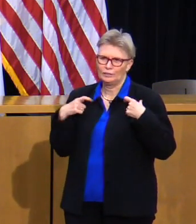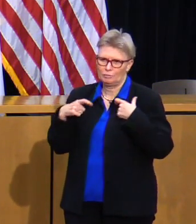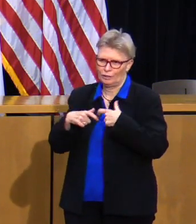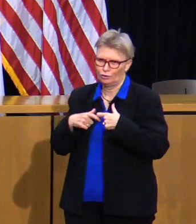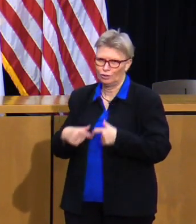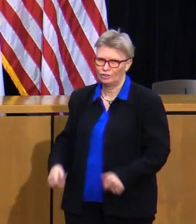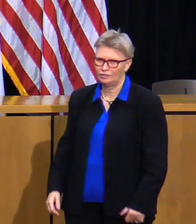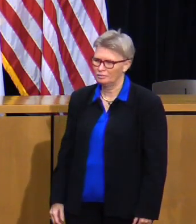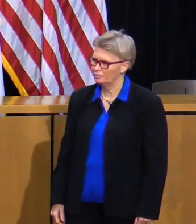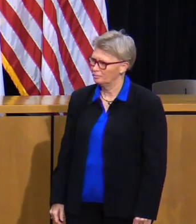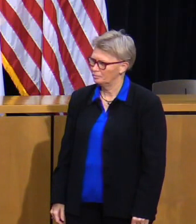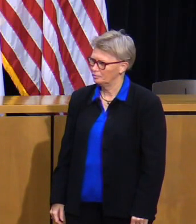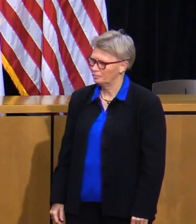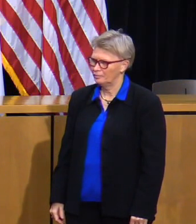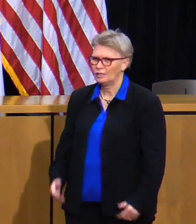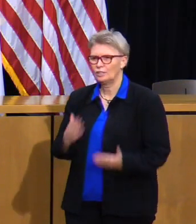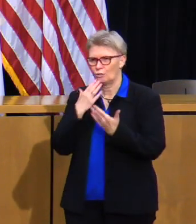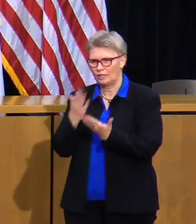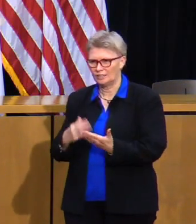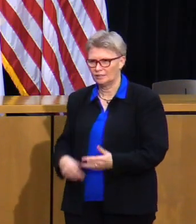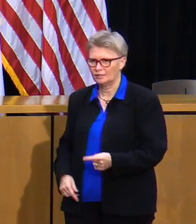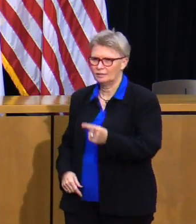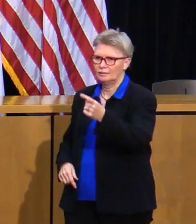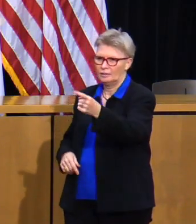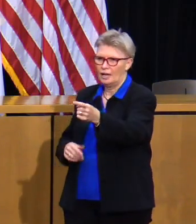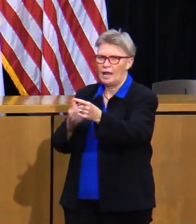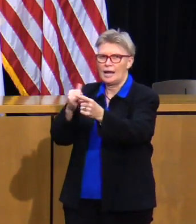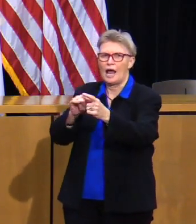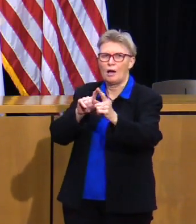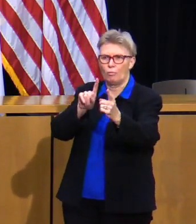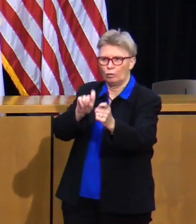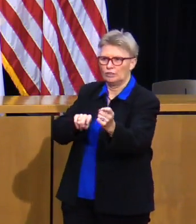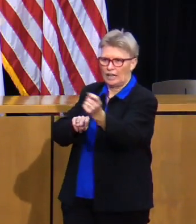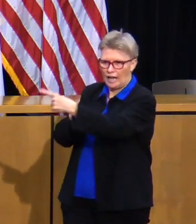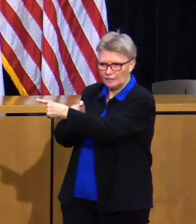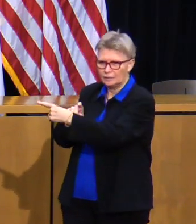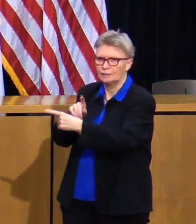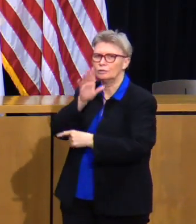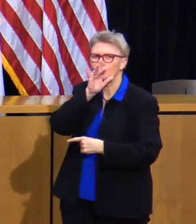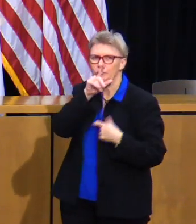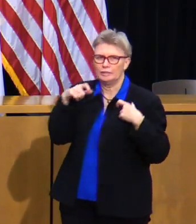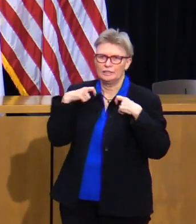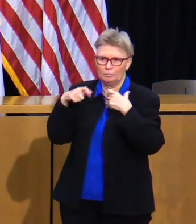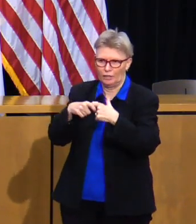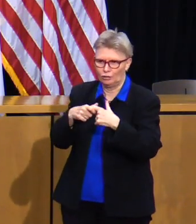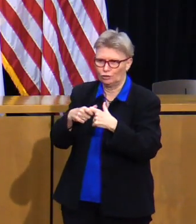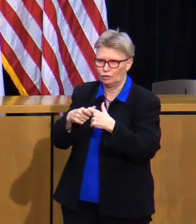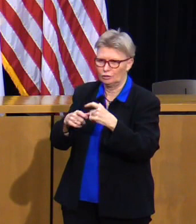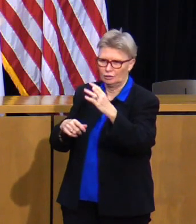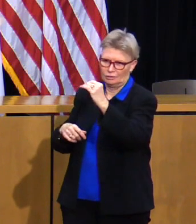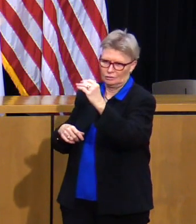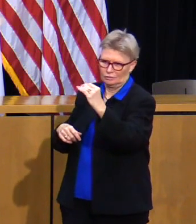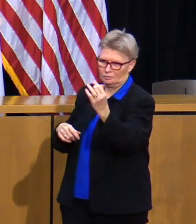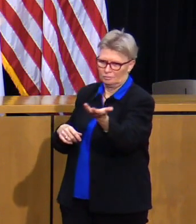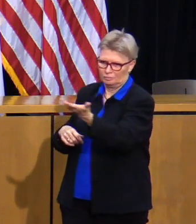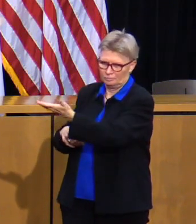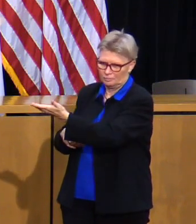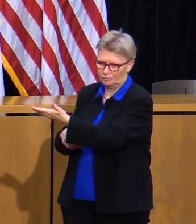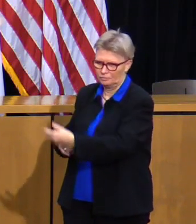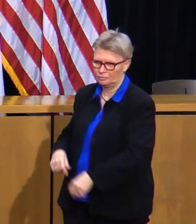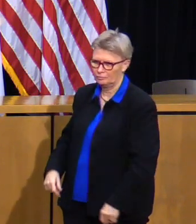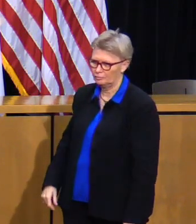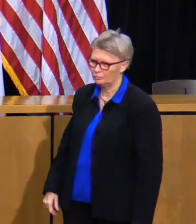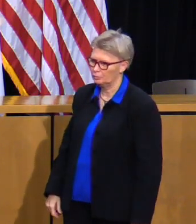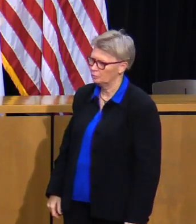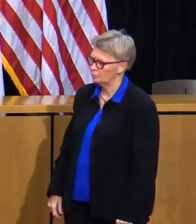cuando puedo. Gracias. ¿Qué marca te gustaría dejar en la corte? Viendo que muchos latinos aquí, ¿qué marca